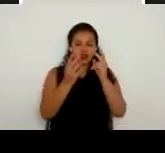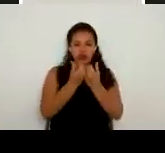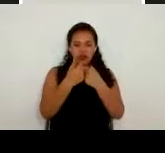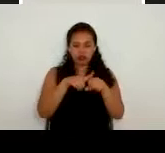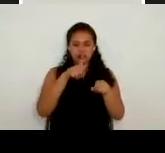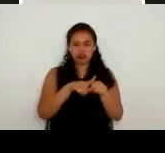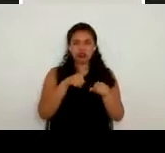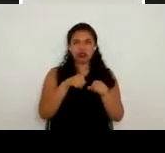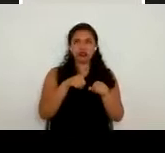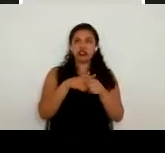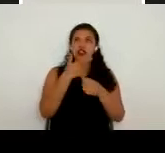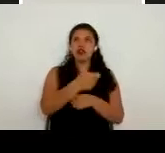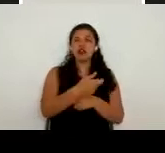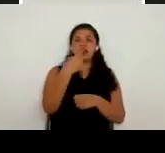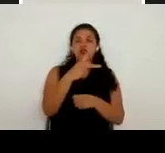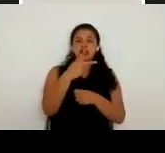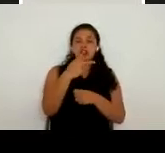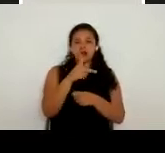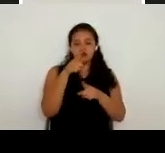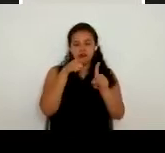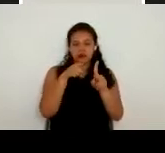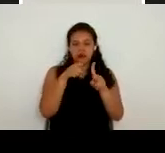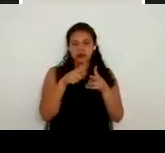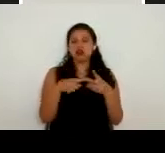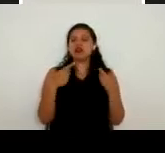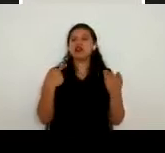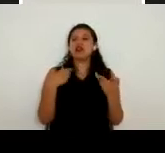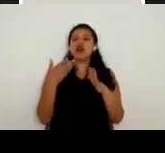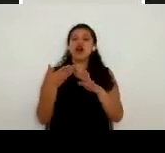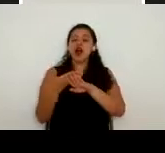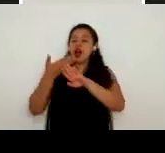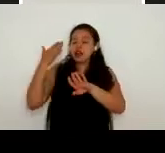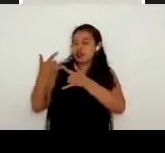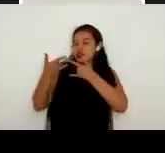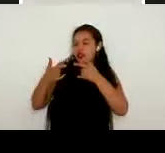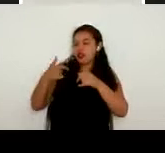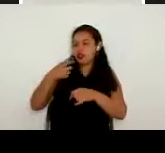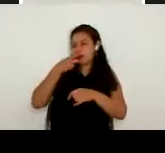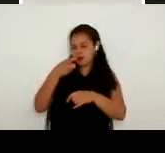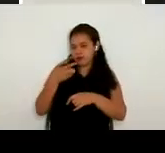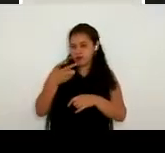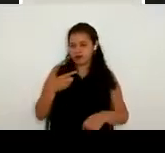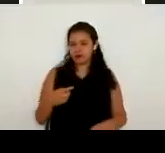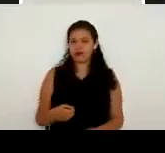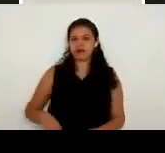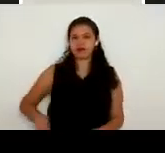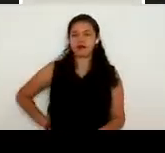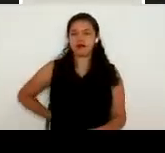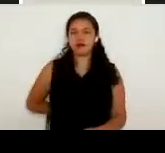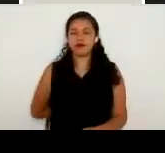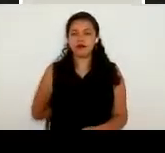solamente les estoy recuperando los antecedentes que nos parecen importantes y que son desde